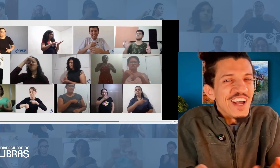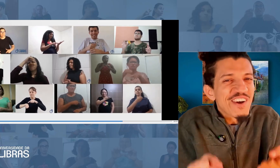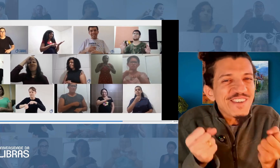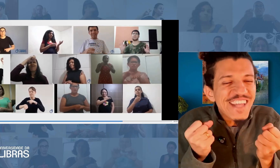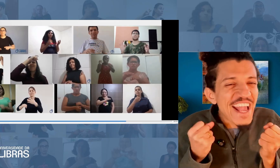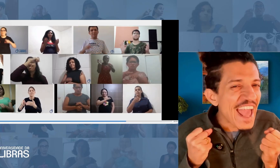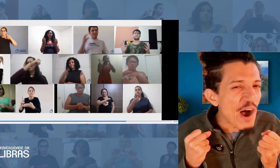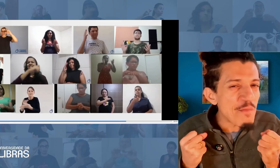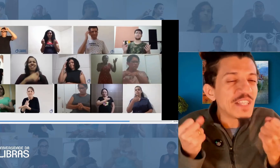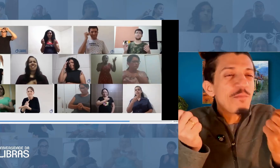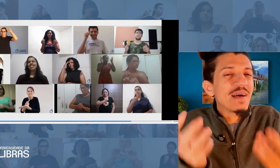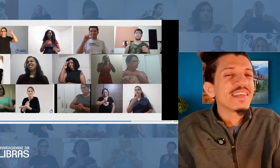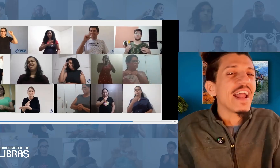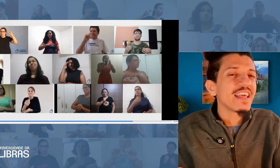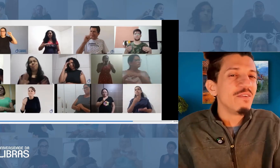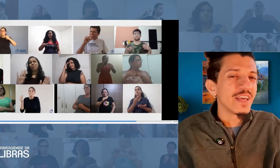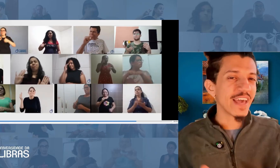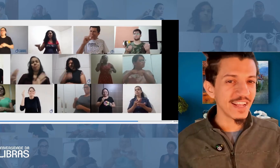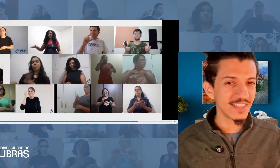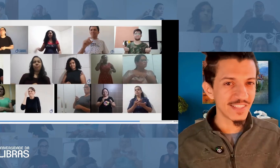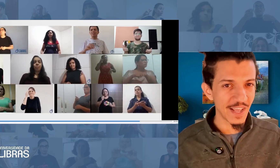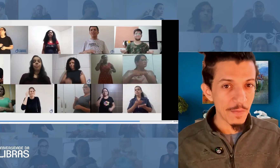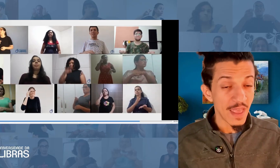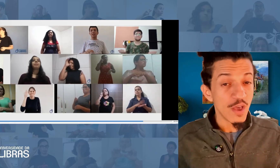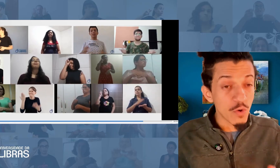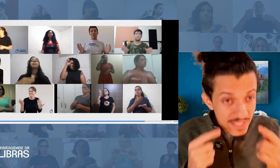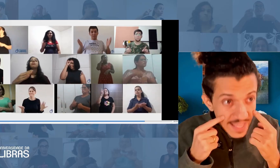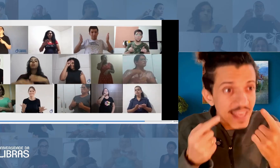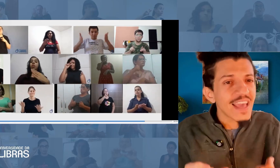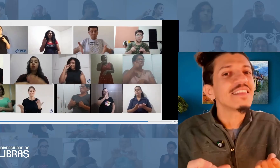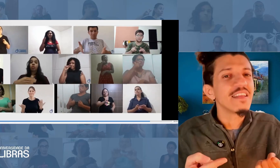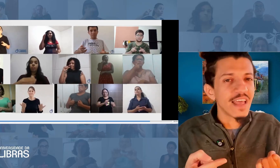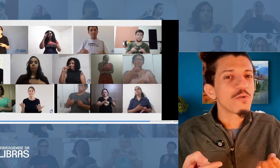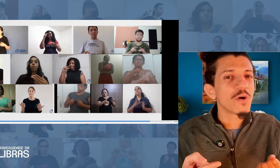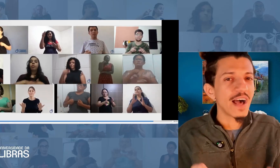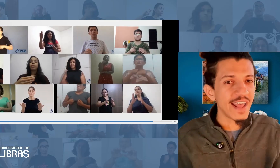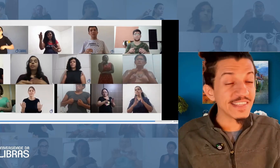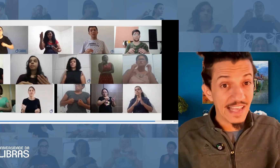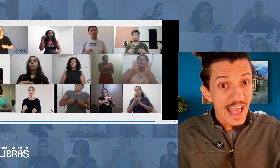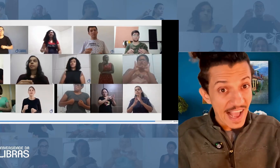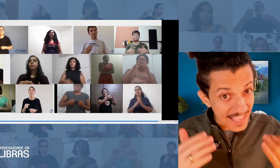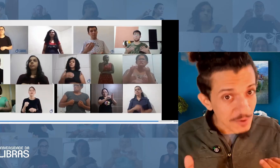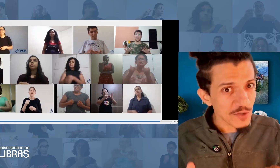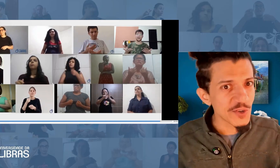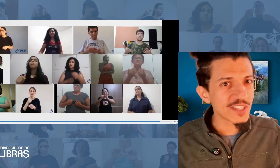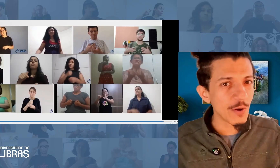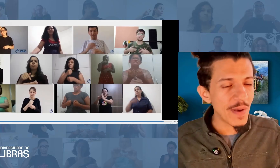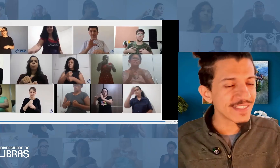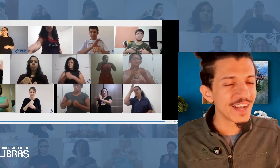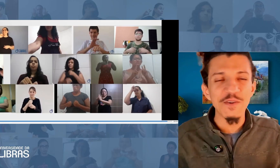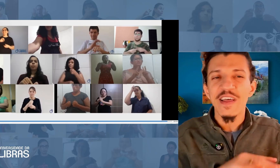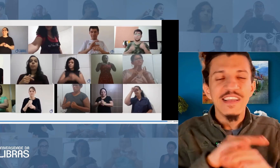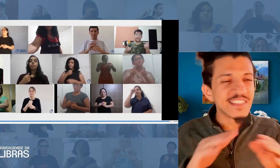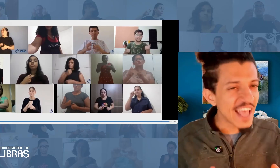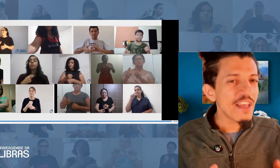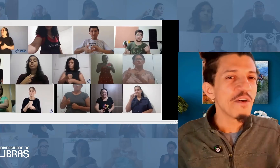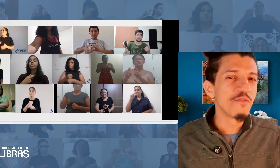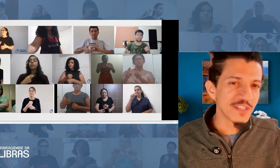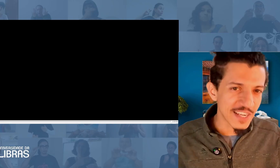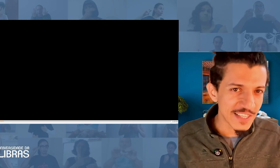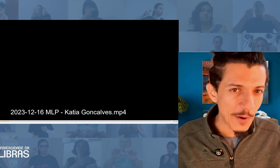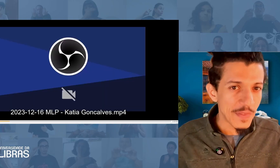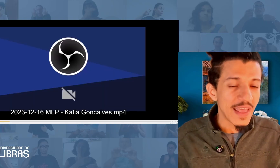surdo, conseguem realmente passar aquilo que querem dizer e conseguem entender com clareza aquilo que os surdos estão passando,